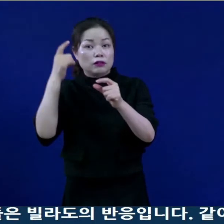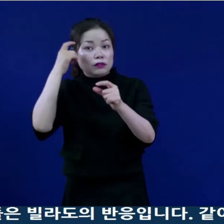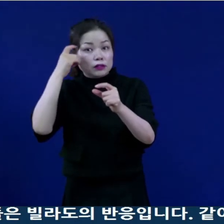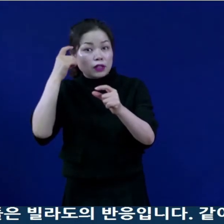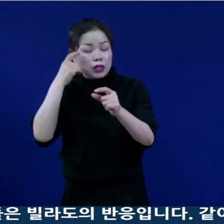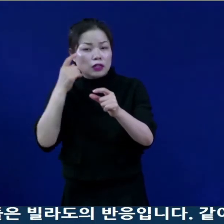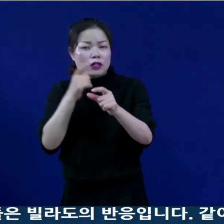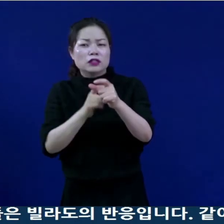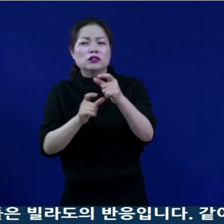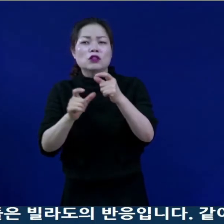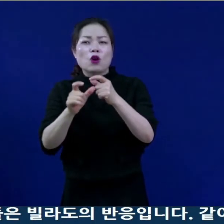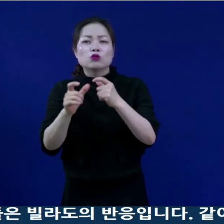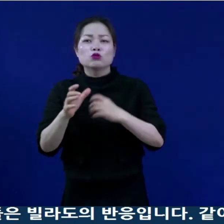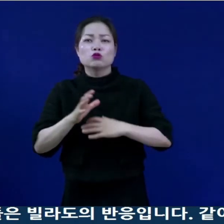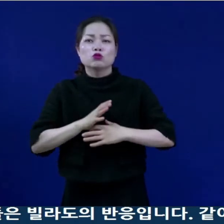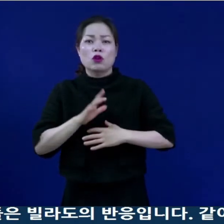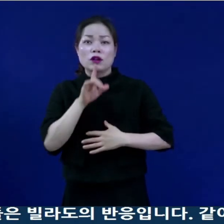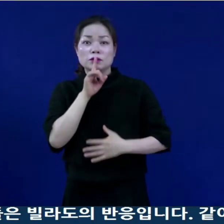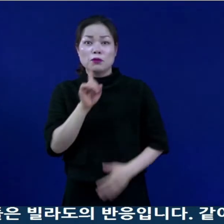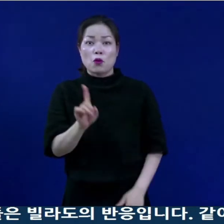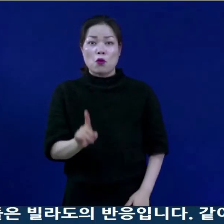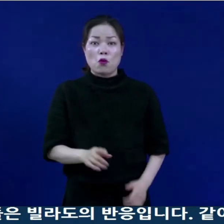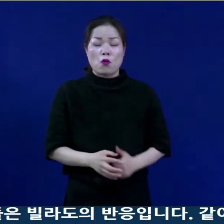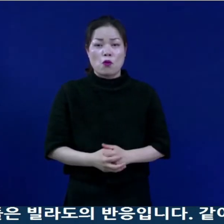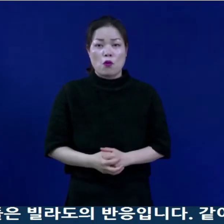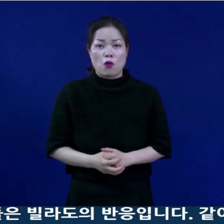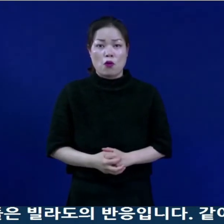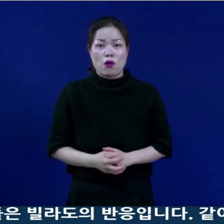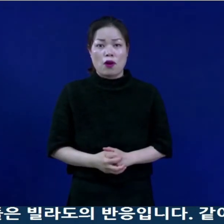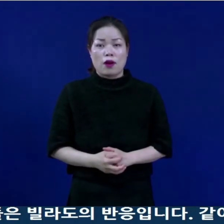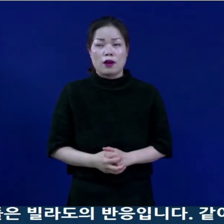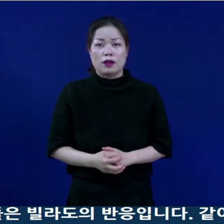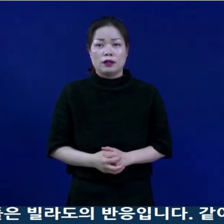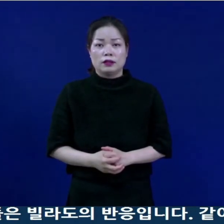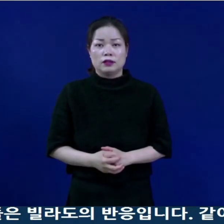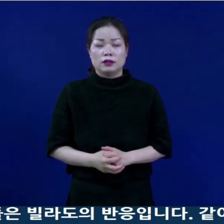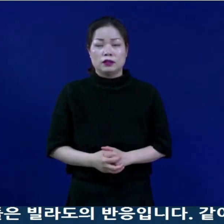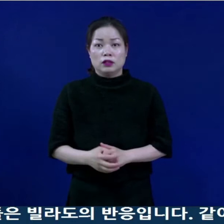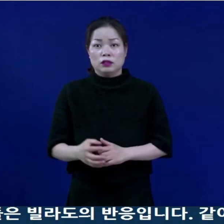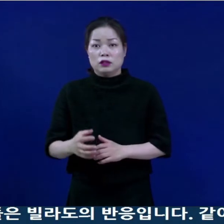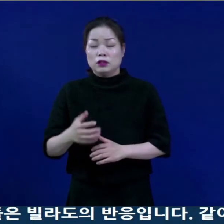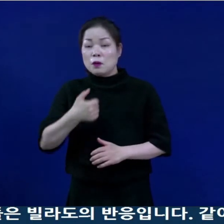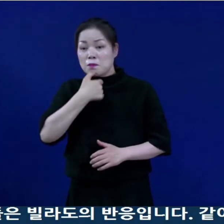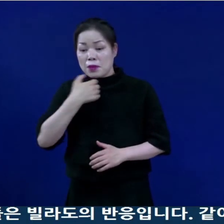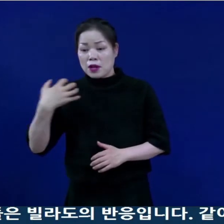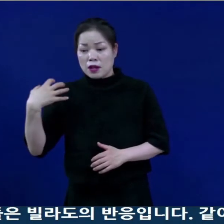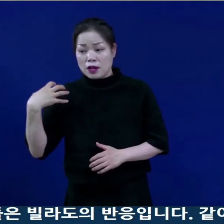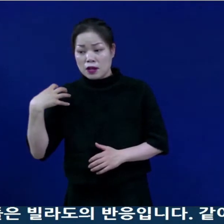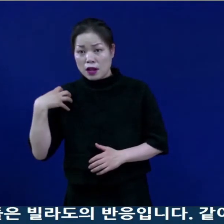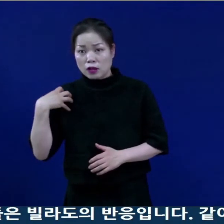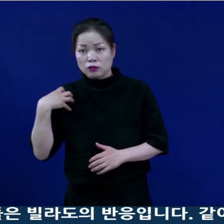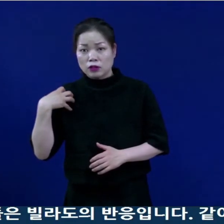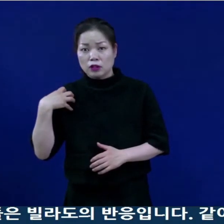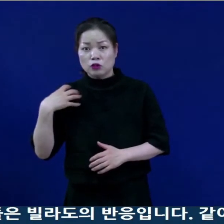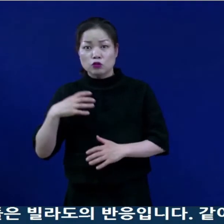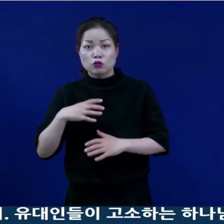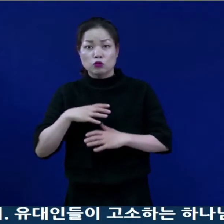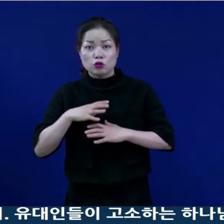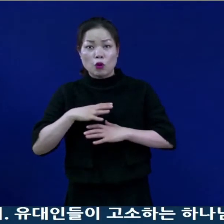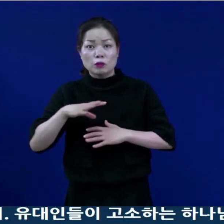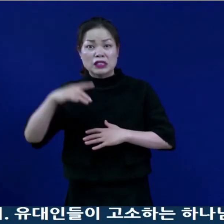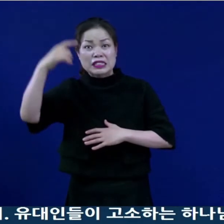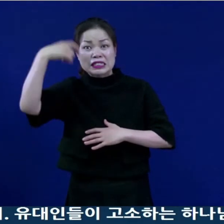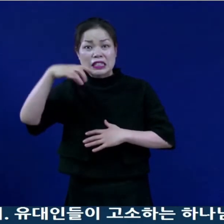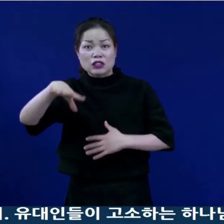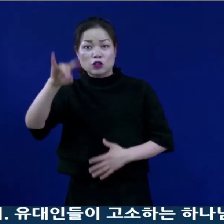여러분 더욱 두려워했던 말은 무슨 뜻일까요? 그가 지금 두려움을 느낀 것이 이번 처음이 아니라는